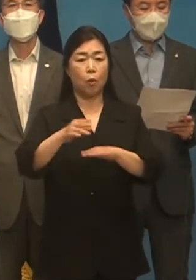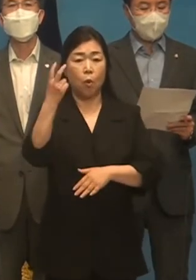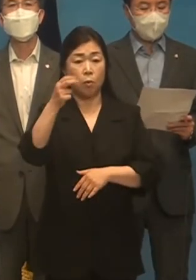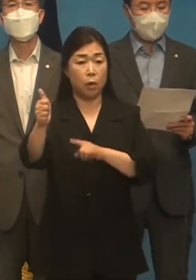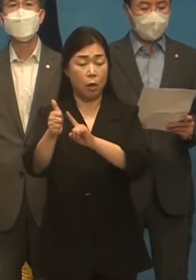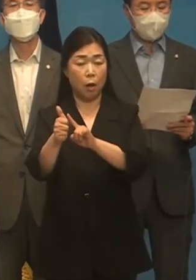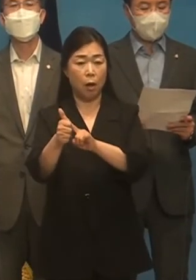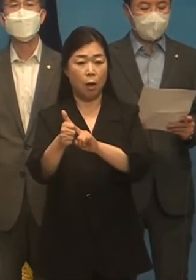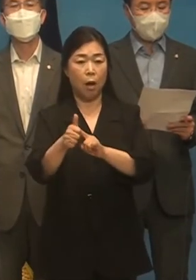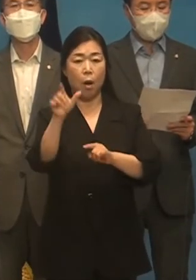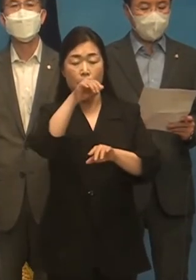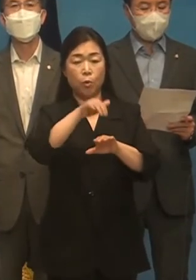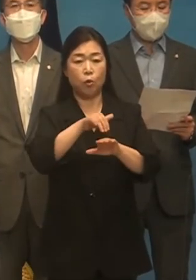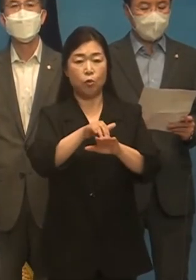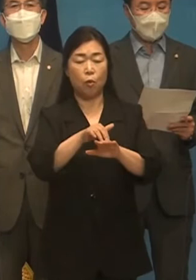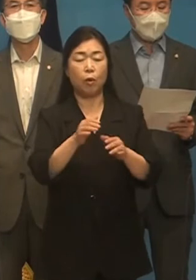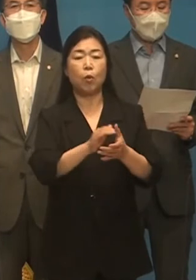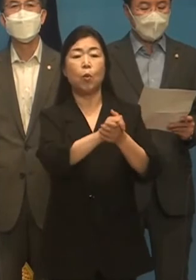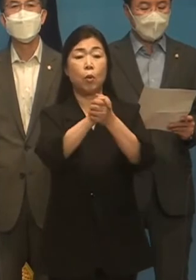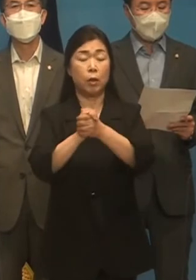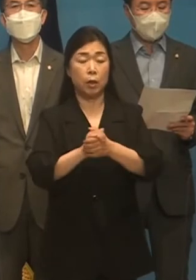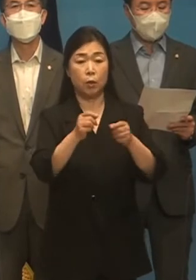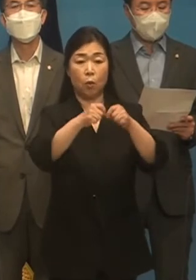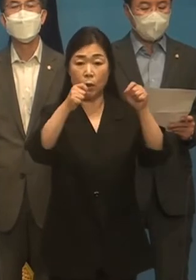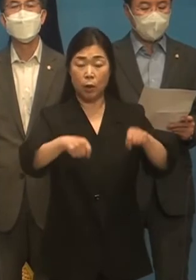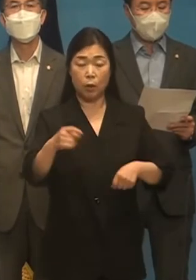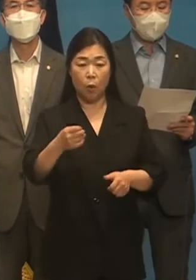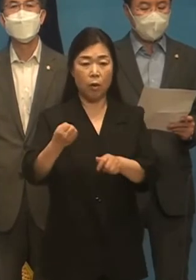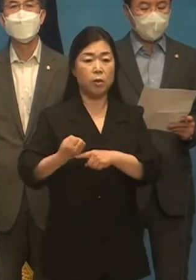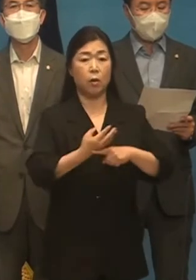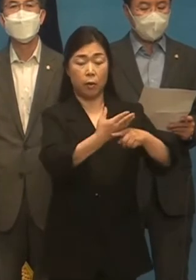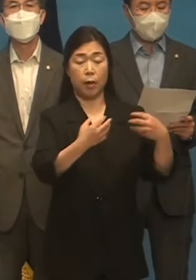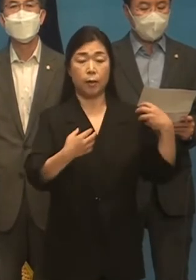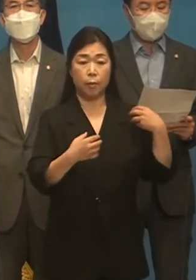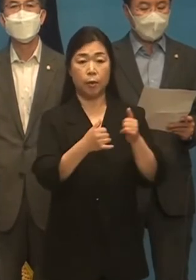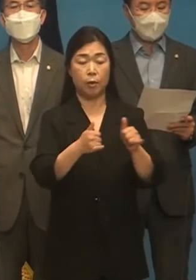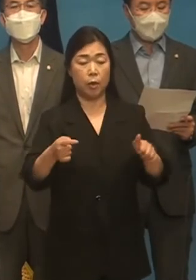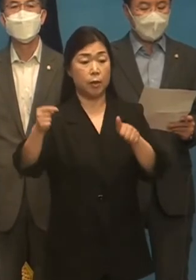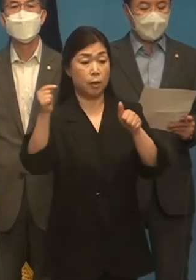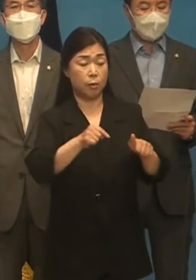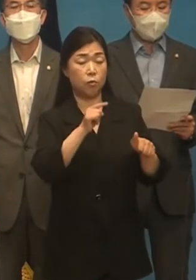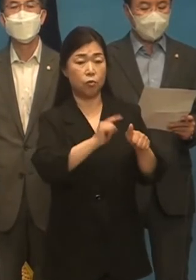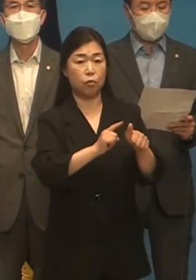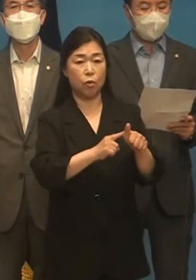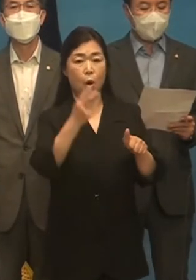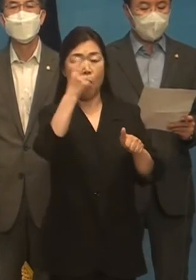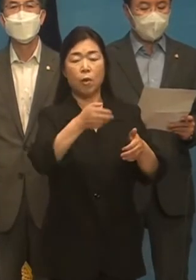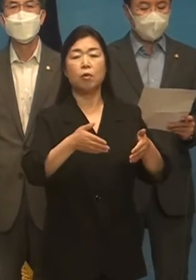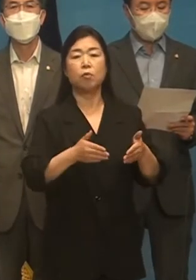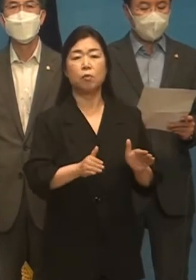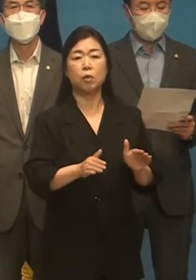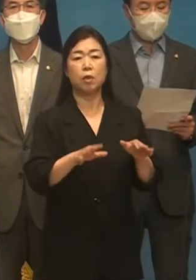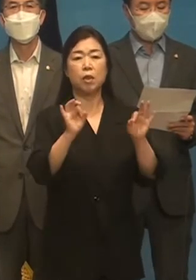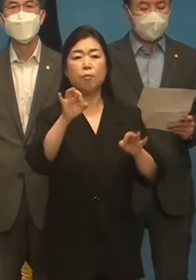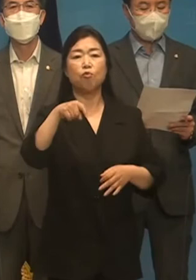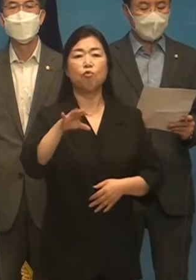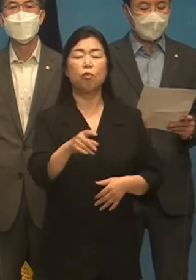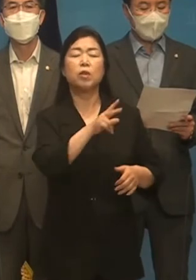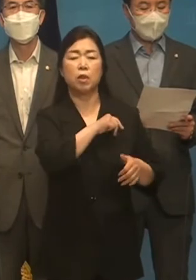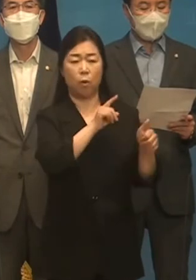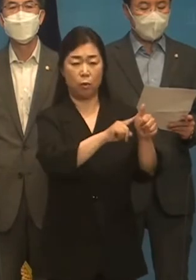검사와 사법연수원 동기이자 전달책으로 지목된 검사 출신 김